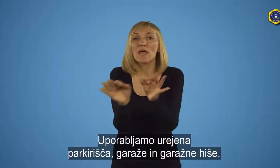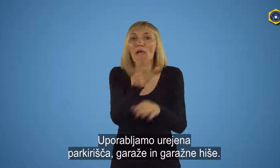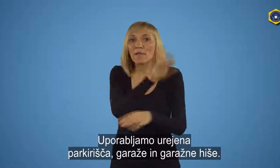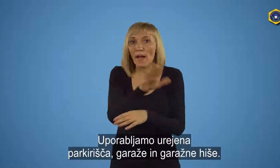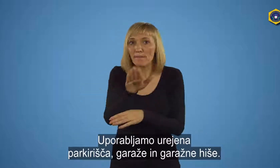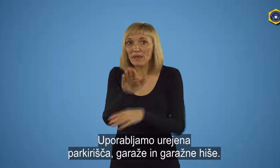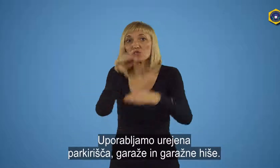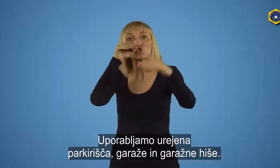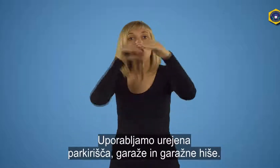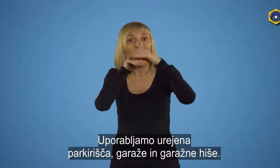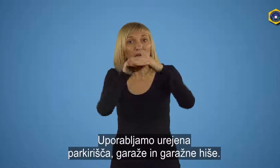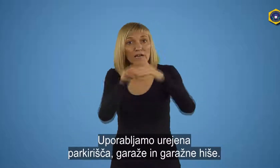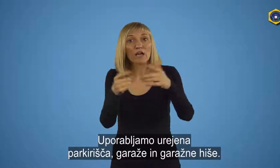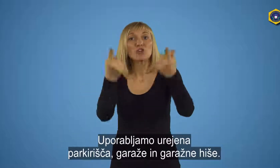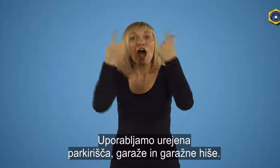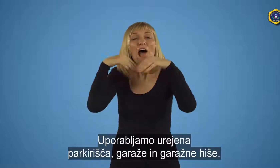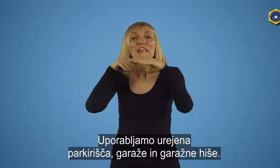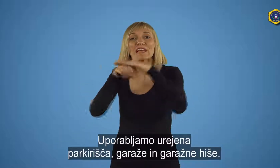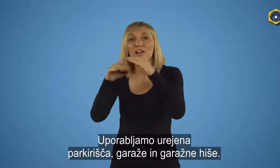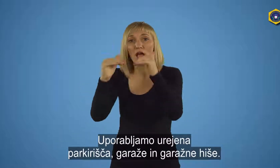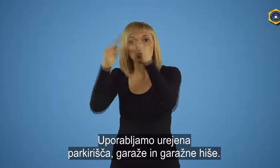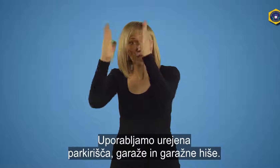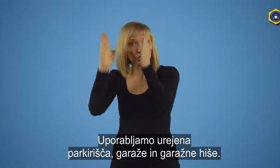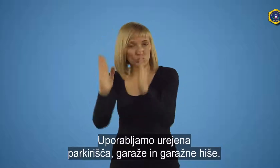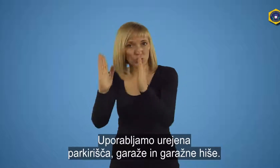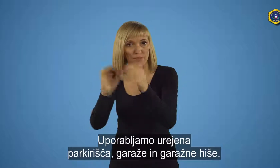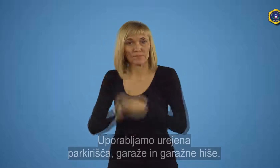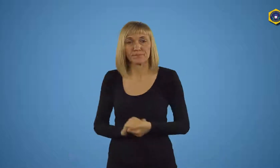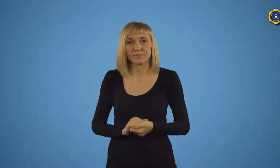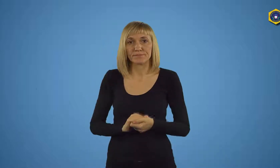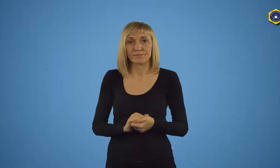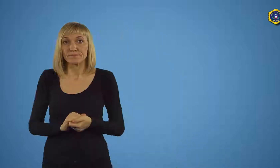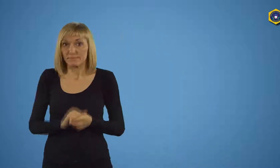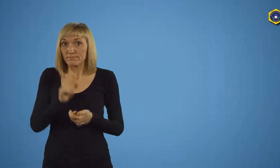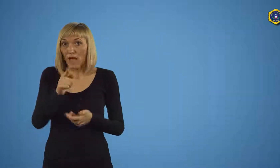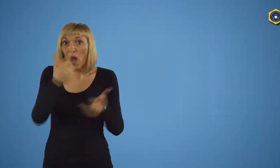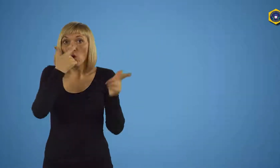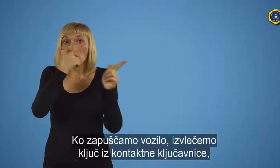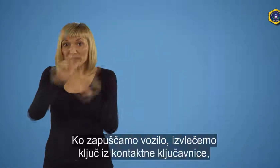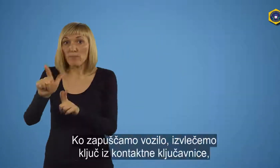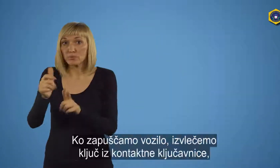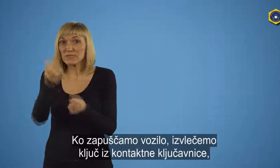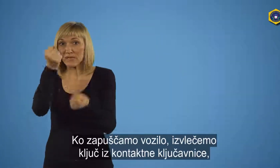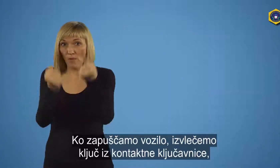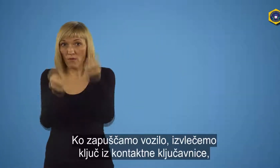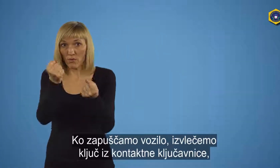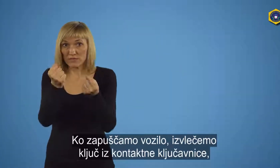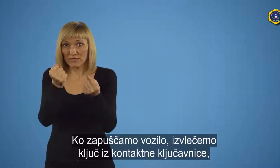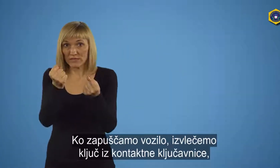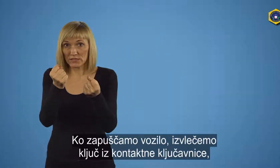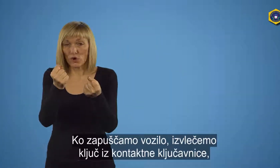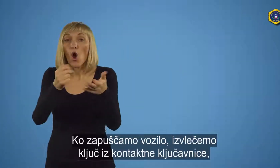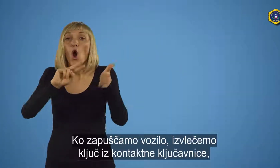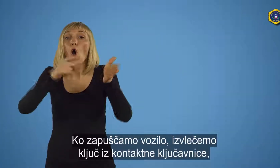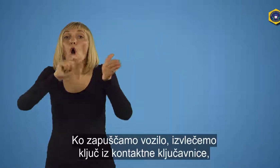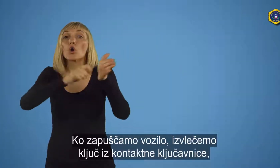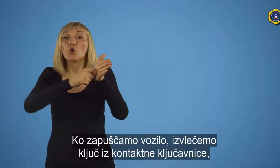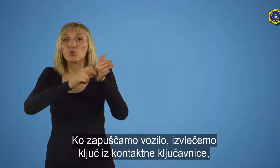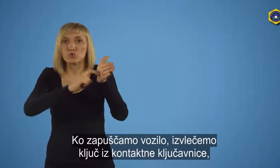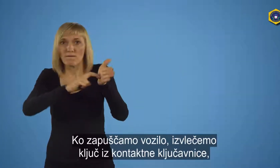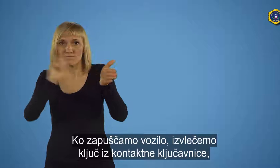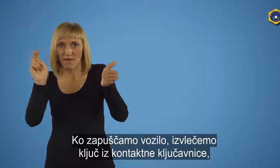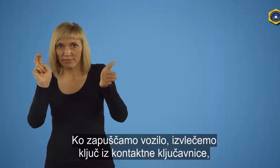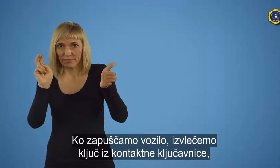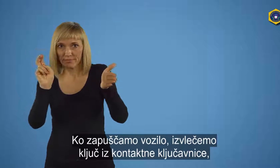Uporabljamo urejena parkirišča, garaže in garažne hiše. Ko zapuščamo vozilo, izvlečemo ključ